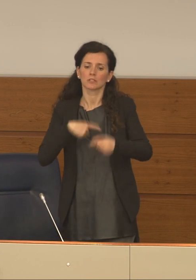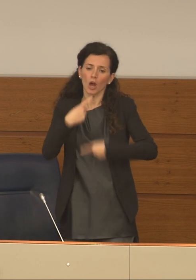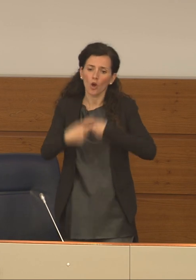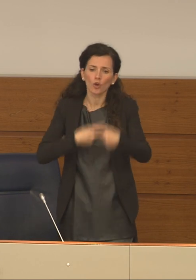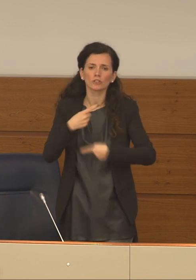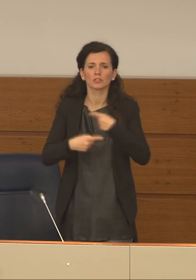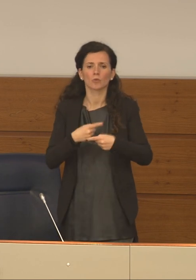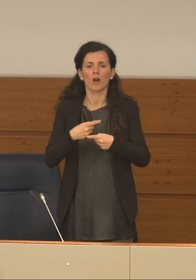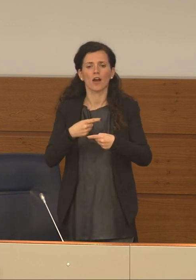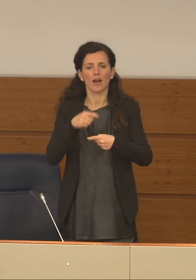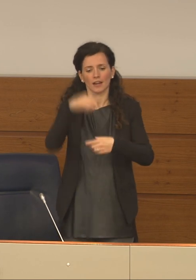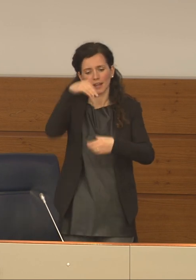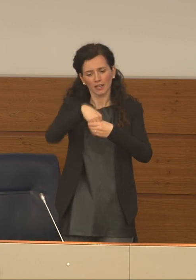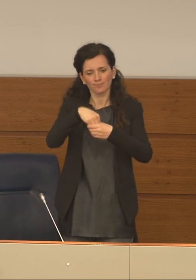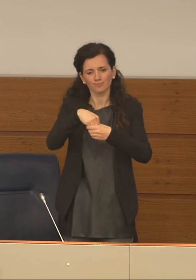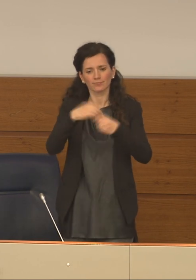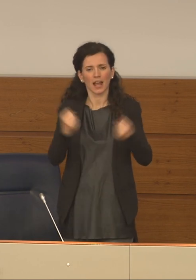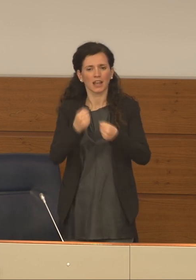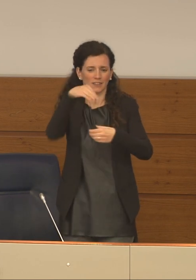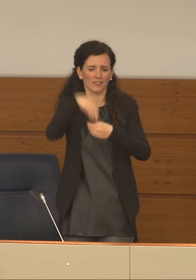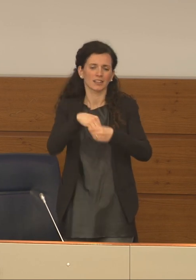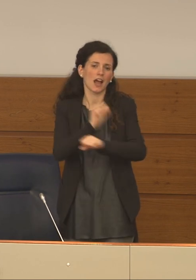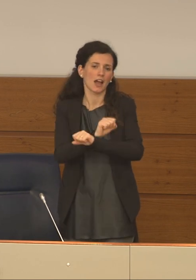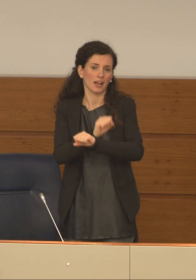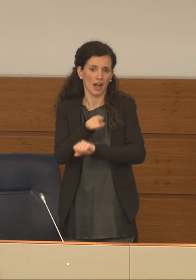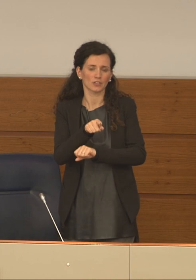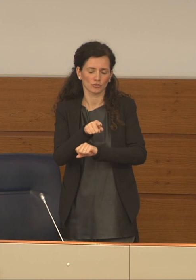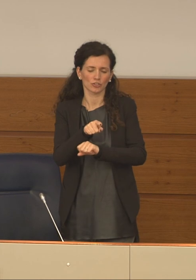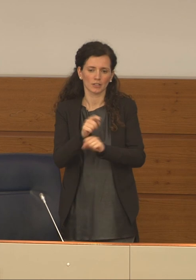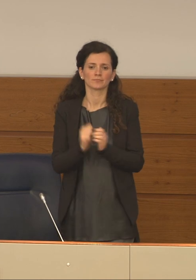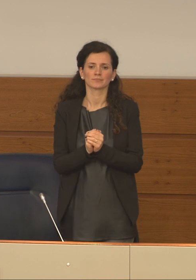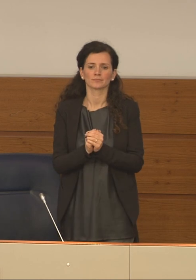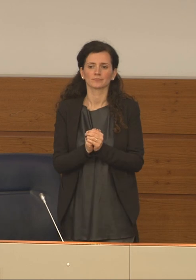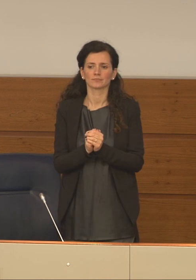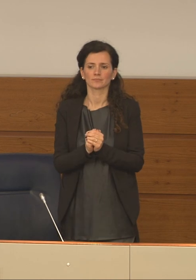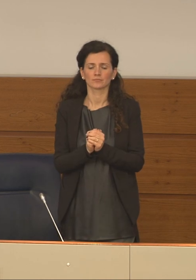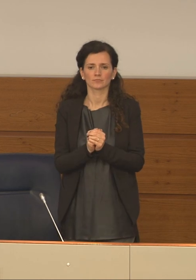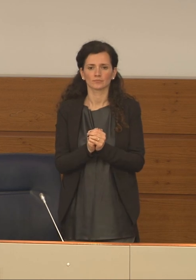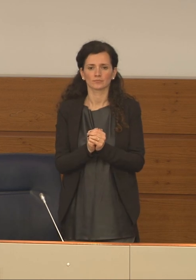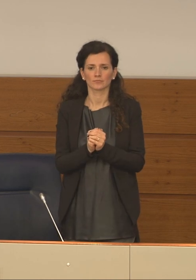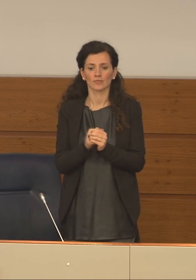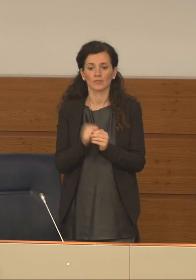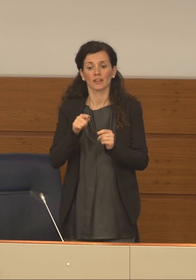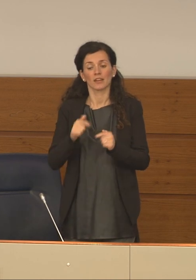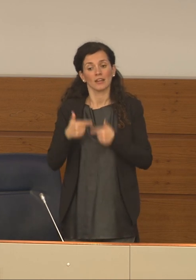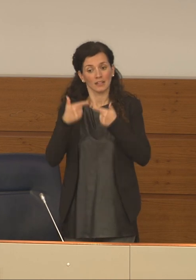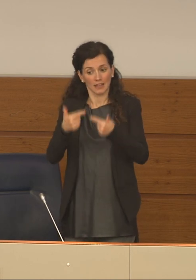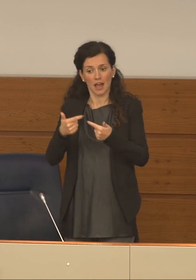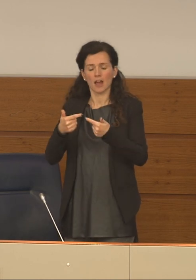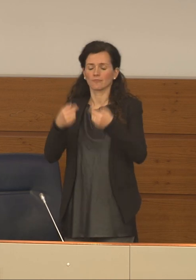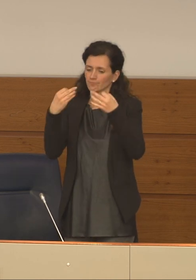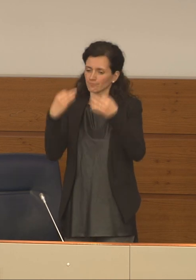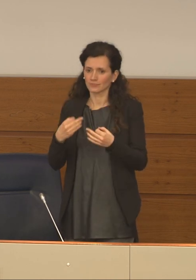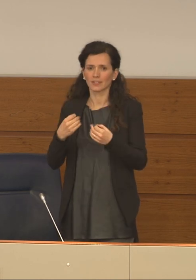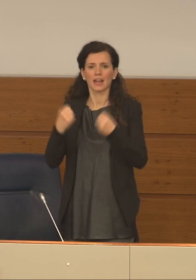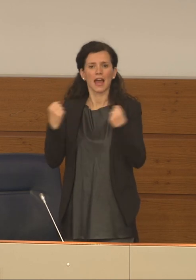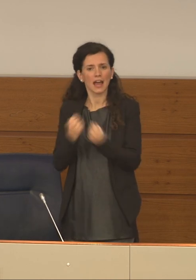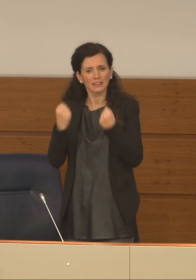delle attività all'interno degli istituti sempre per garantire la attività in sicurezza degli istituti